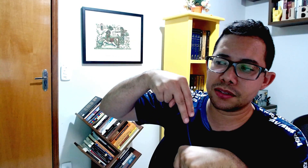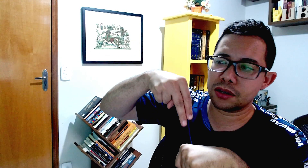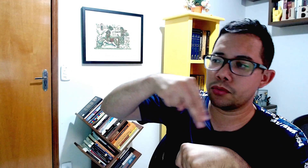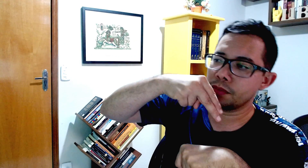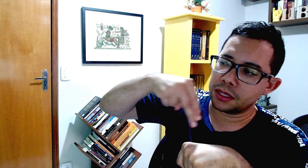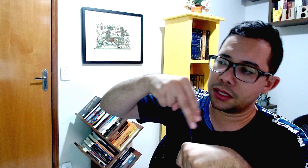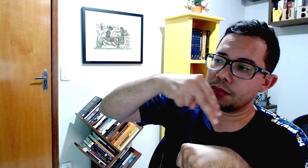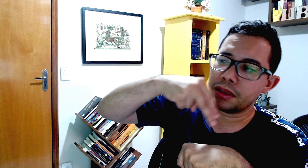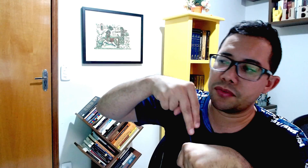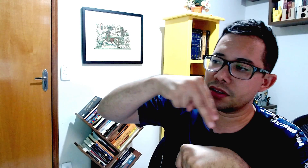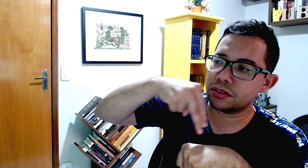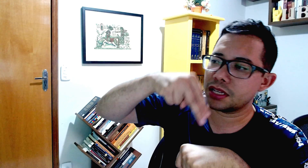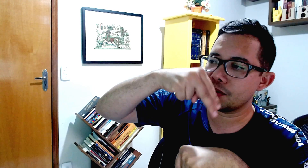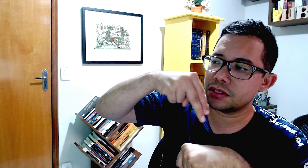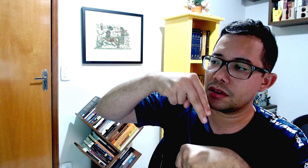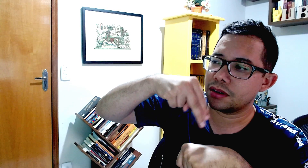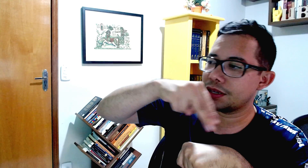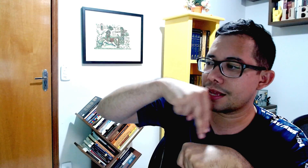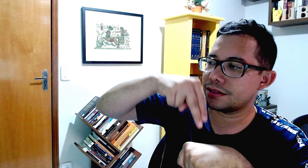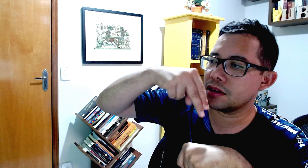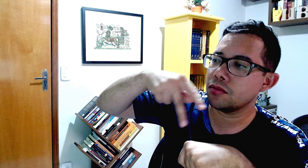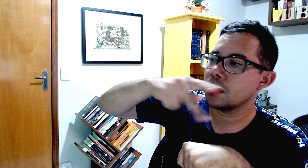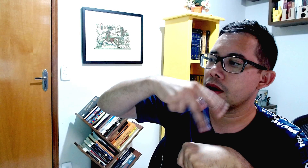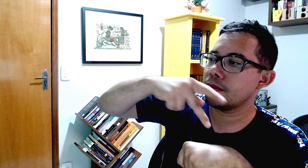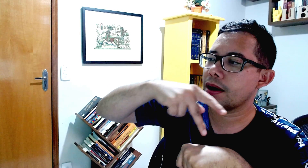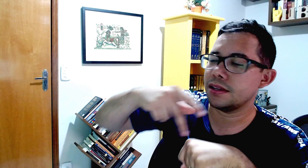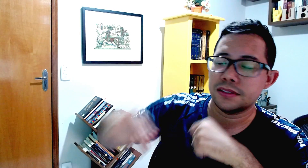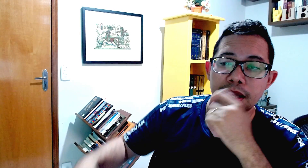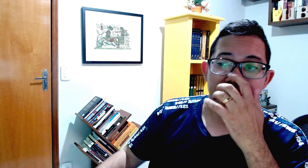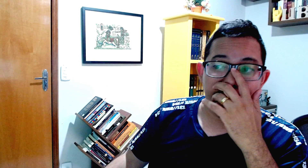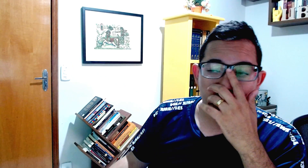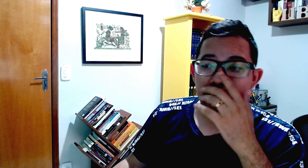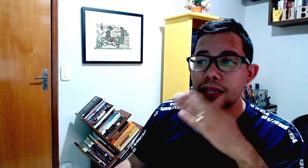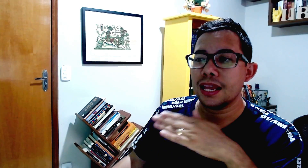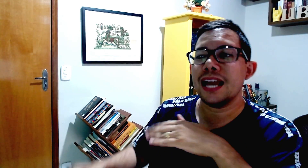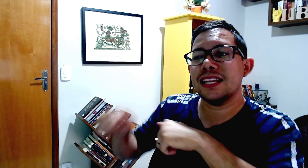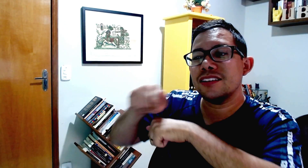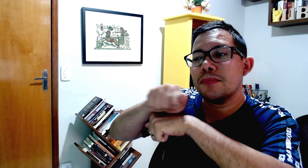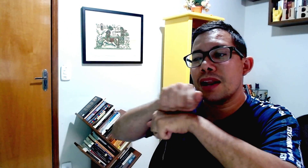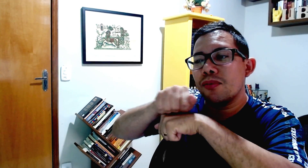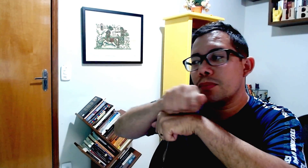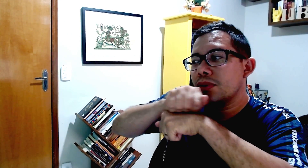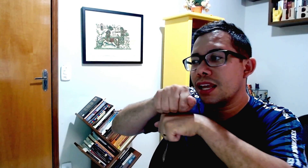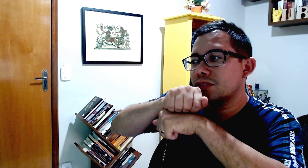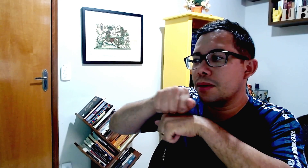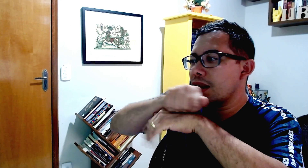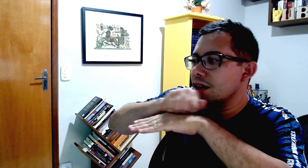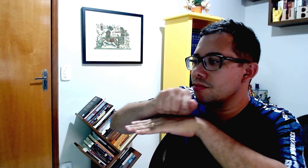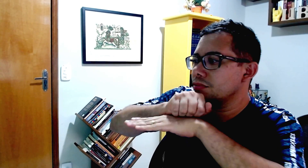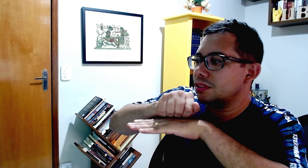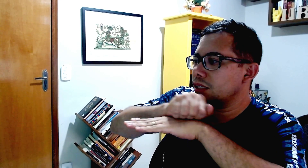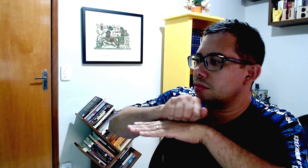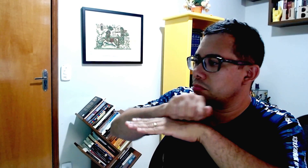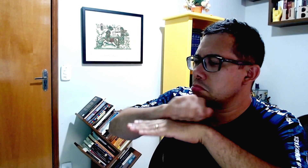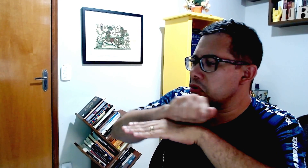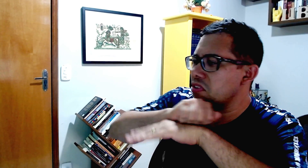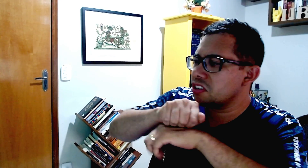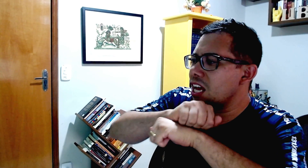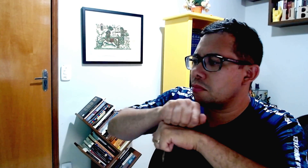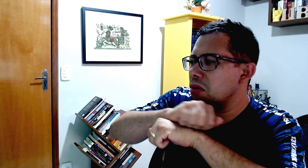nação também faz o sinal assim, ó. Nação, país. E aí, qual que é a ideia? A ideia de Abraão é por essa, Abraão, certo? Mão fechada, mão